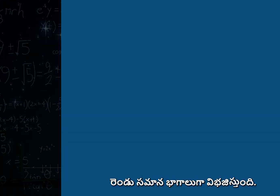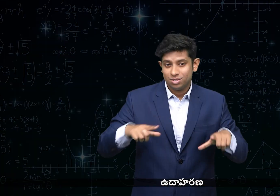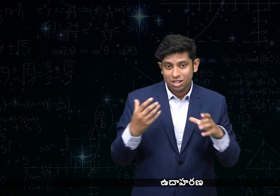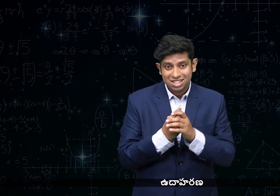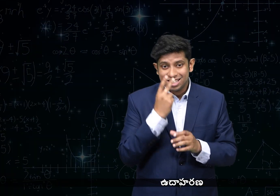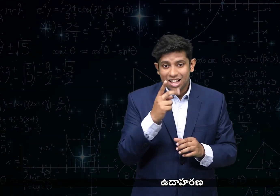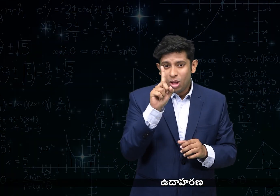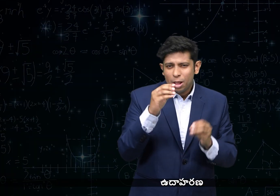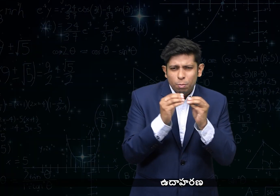ఉదాహరణ: